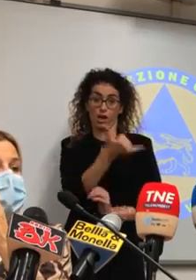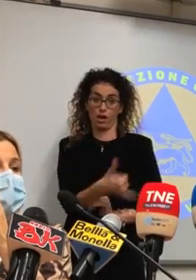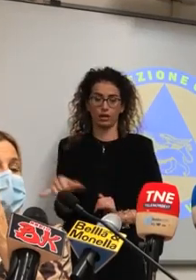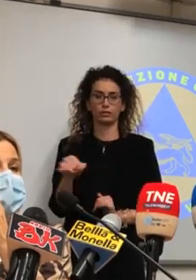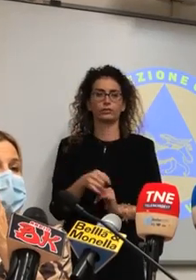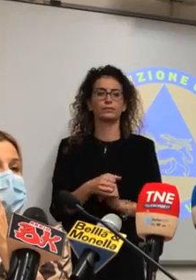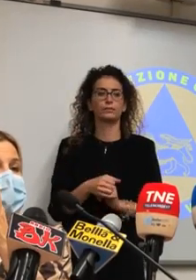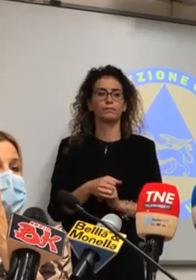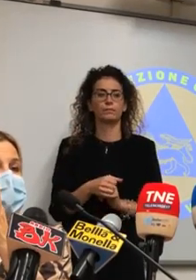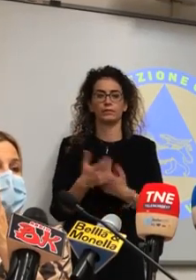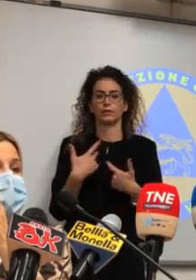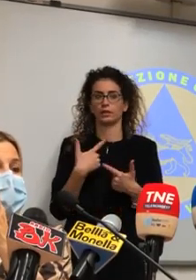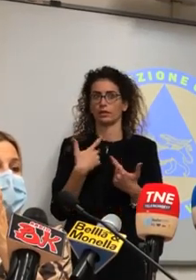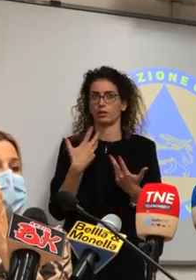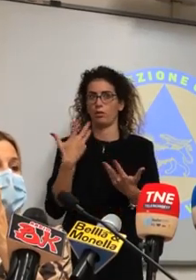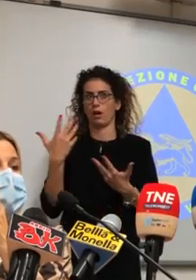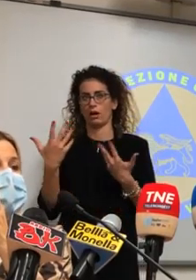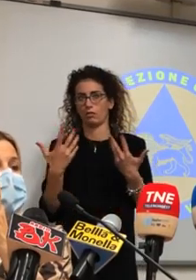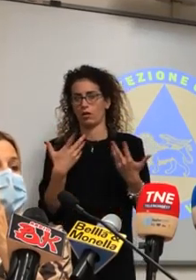poi abbiamo qualche guaio.